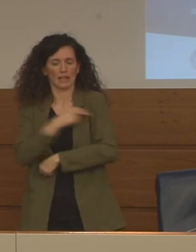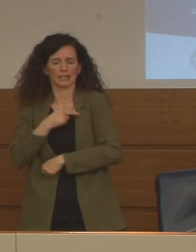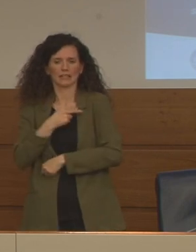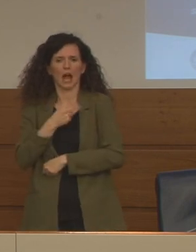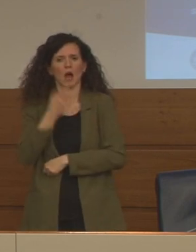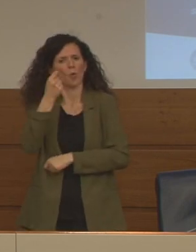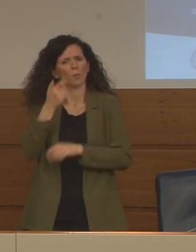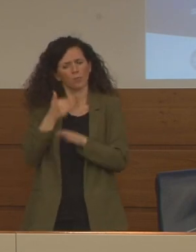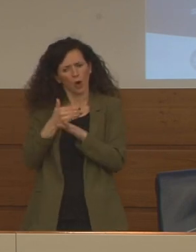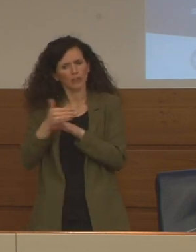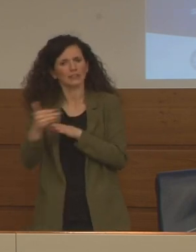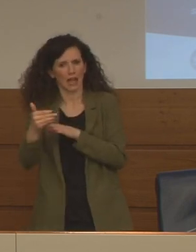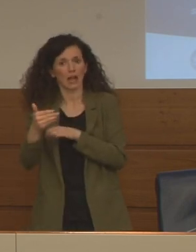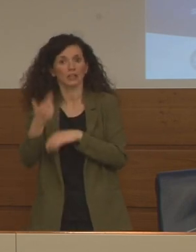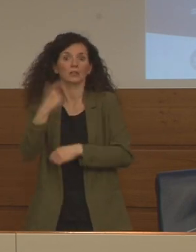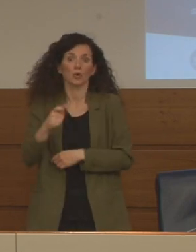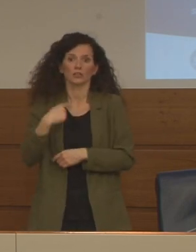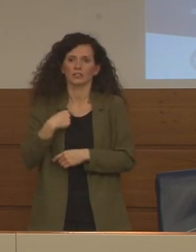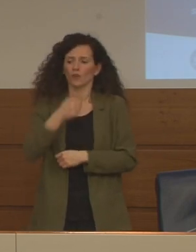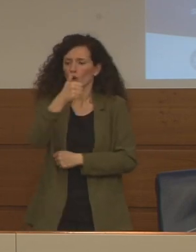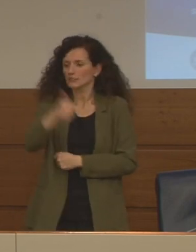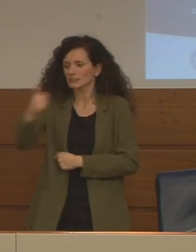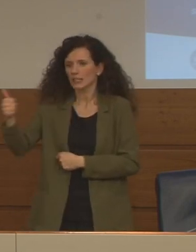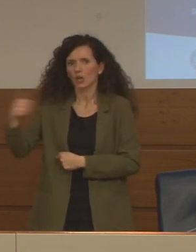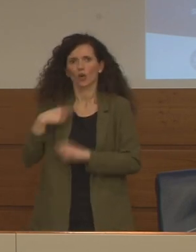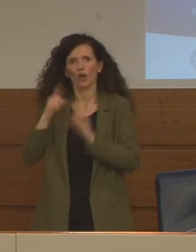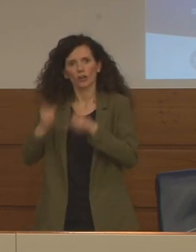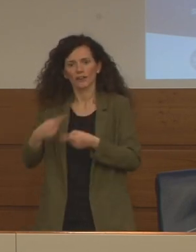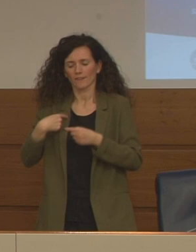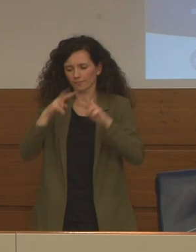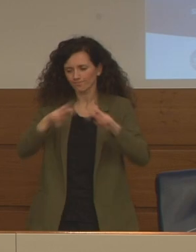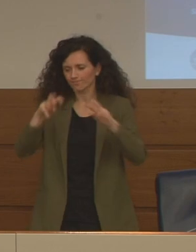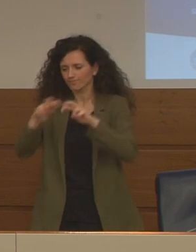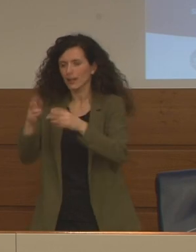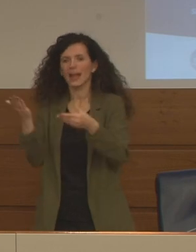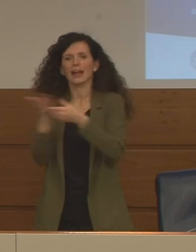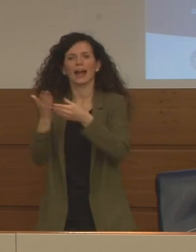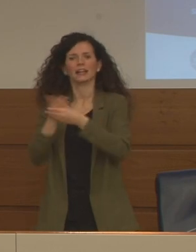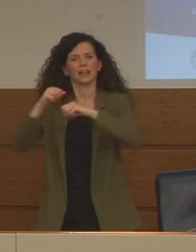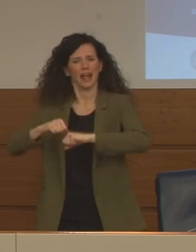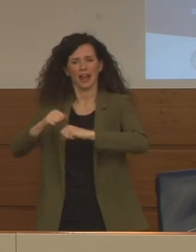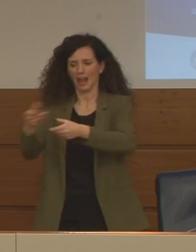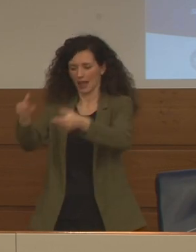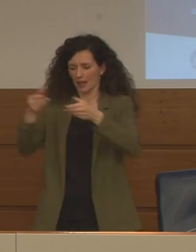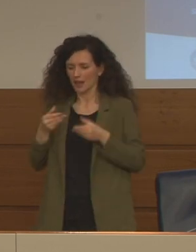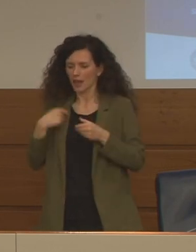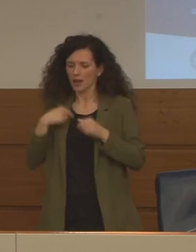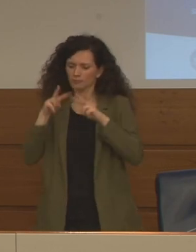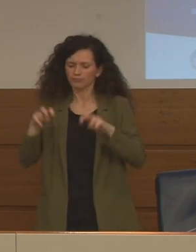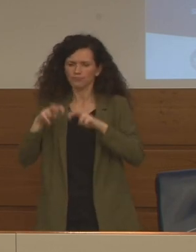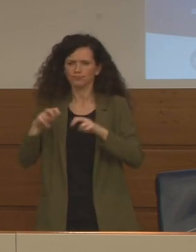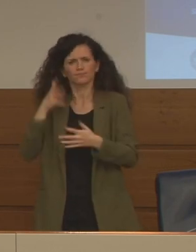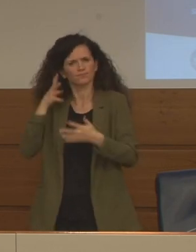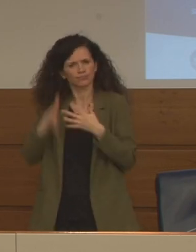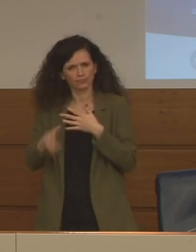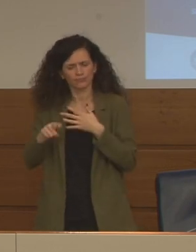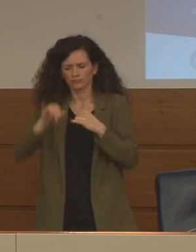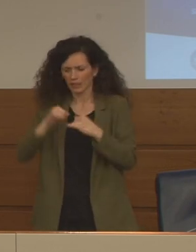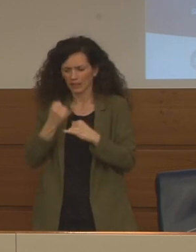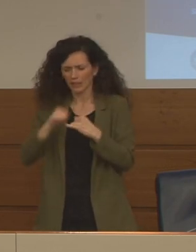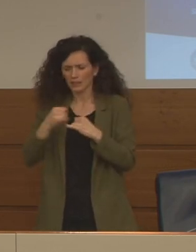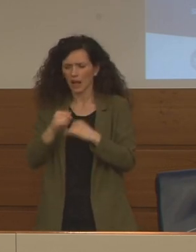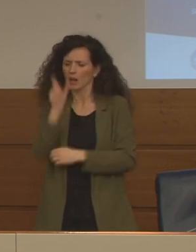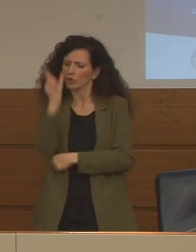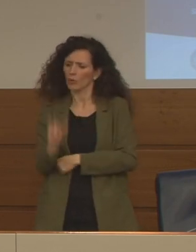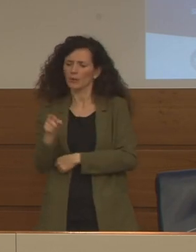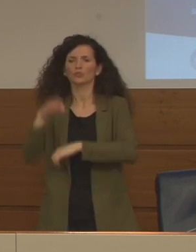dobbiamo analizzare caso per caso anche tra attraverso cartella clinica andiamo a fare un'analisi più dettagliata sul profilo delle